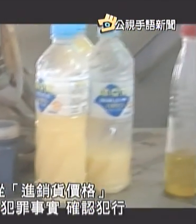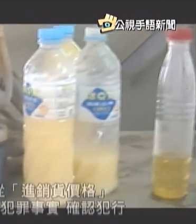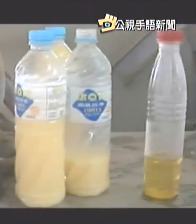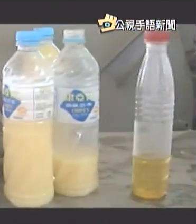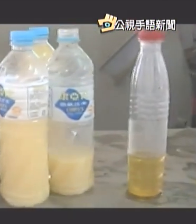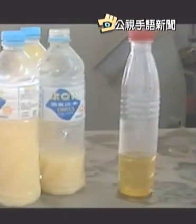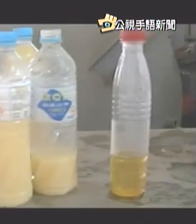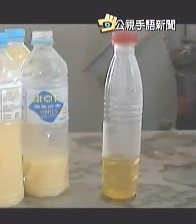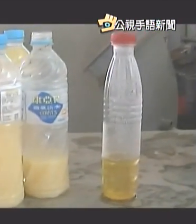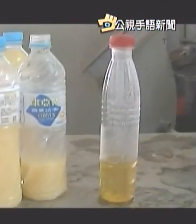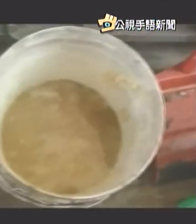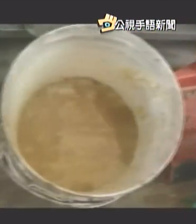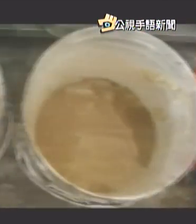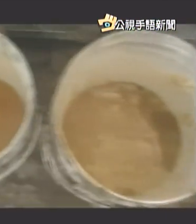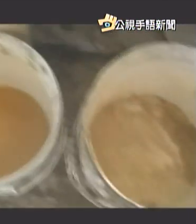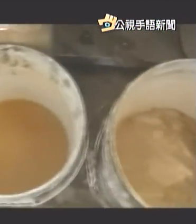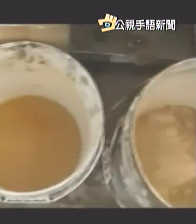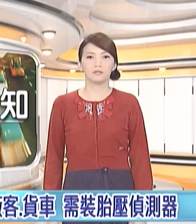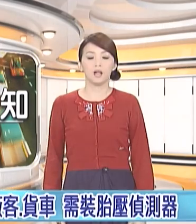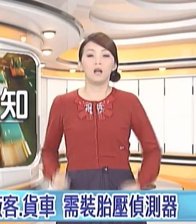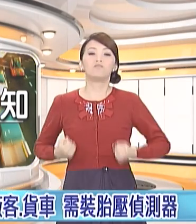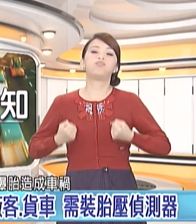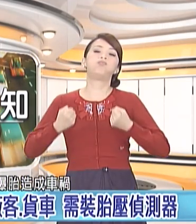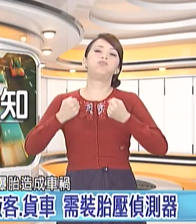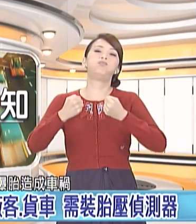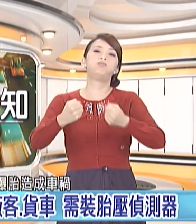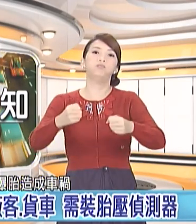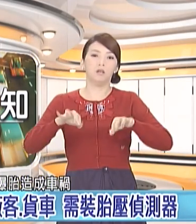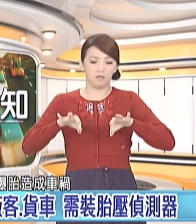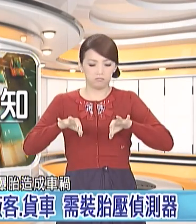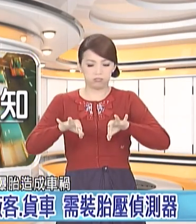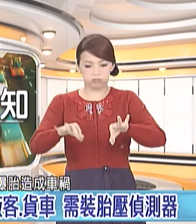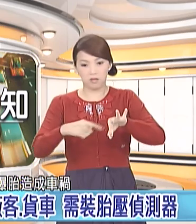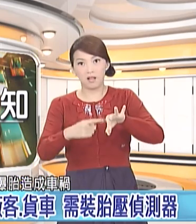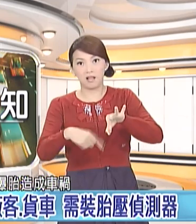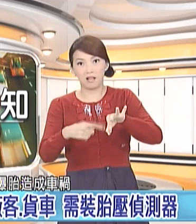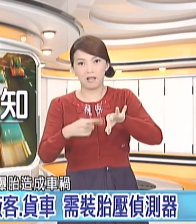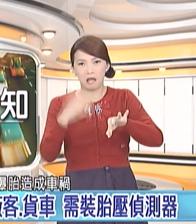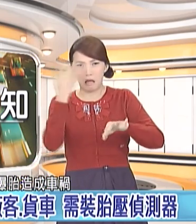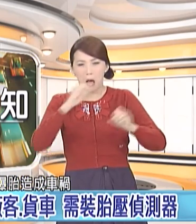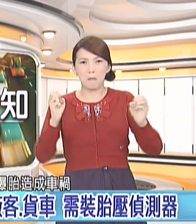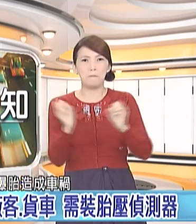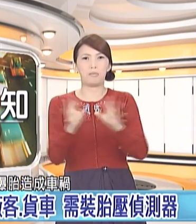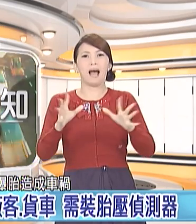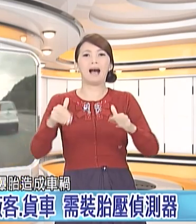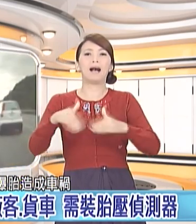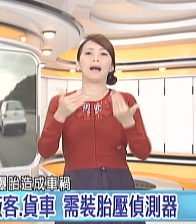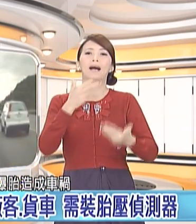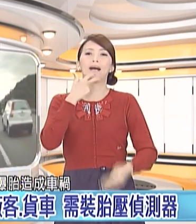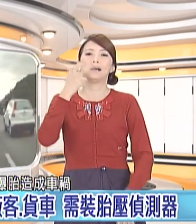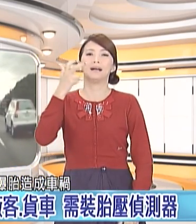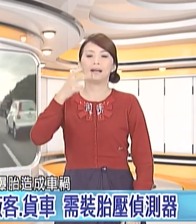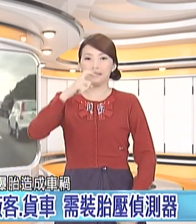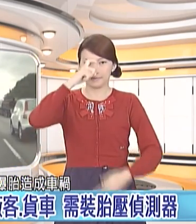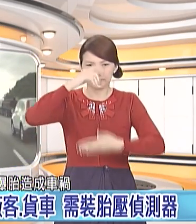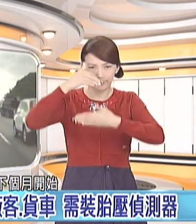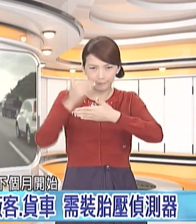兰、陈显坤，高雄、屏东报道。为了避免车辆爆胎造成车祸，交通部规